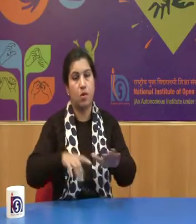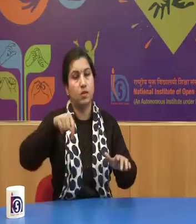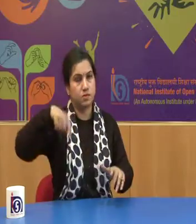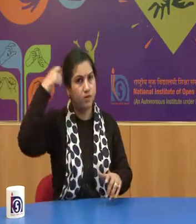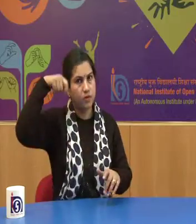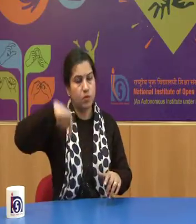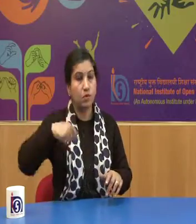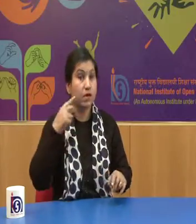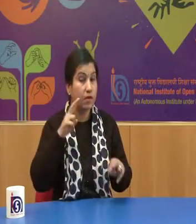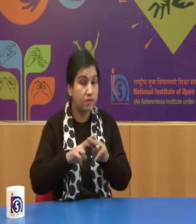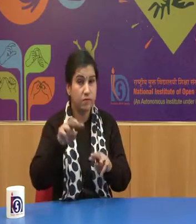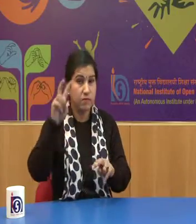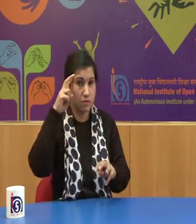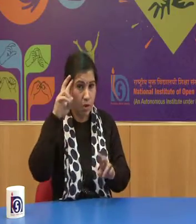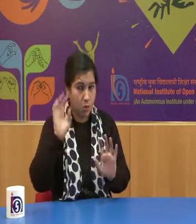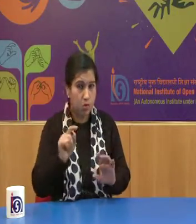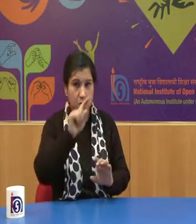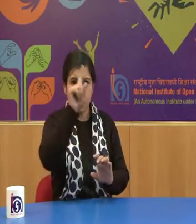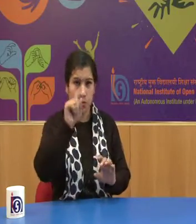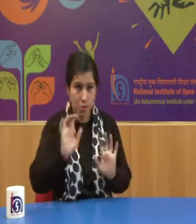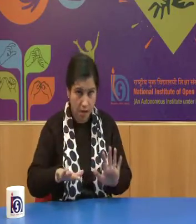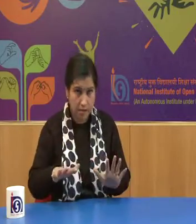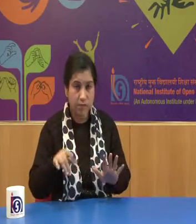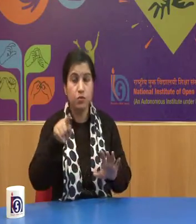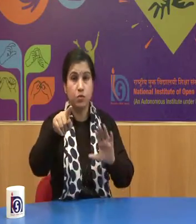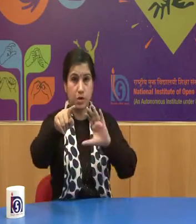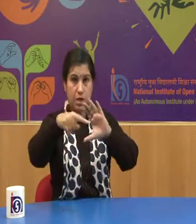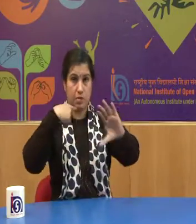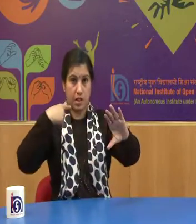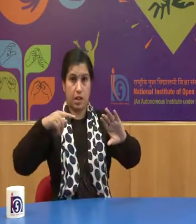If you have any query or you have any doubt and you want to send us email,